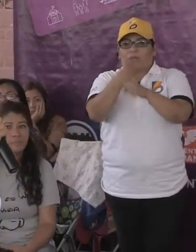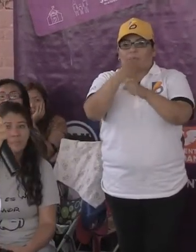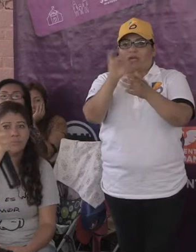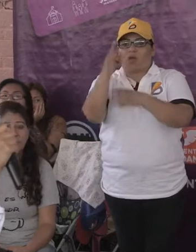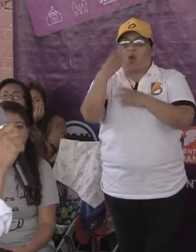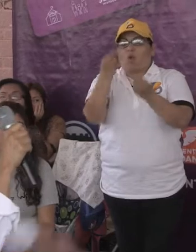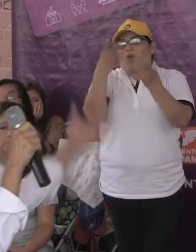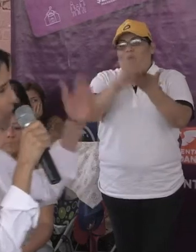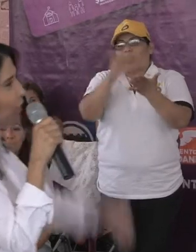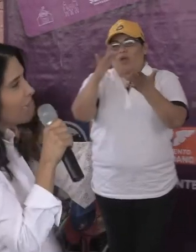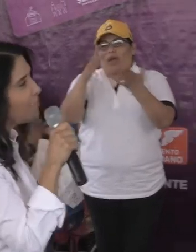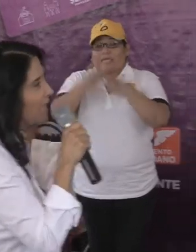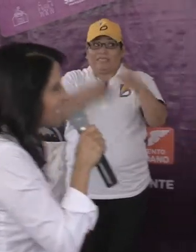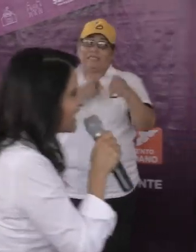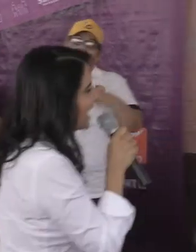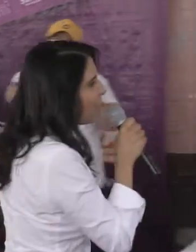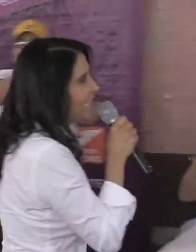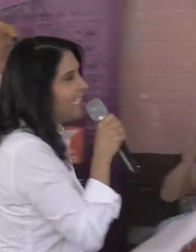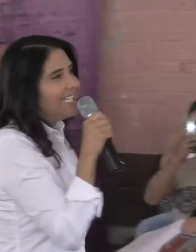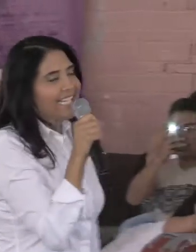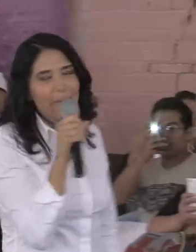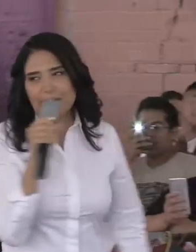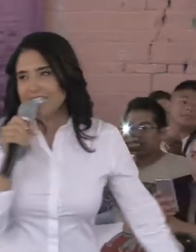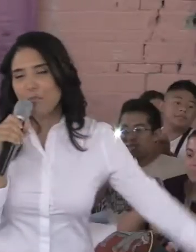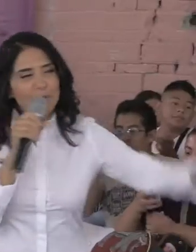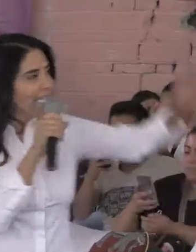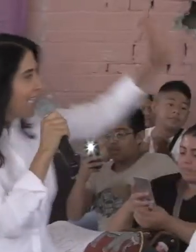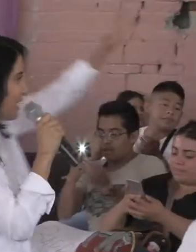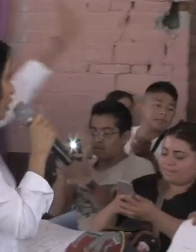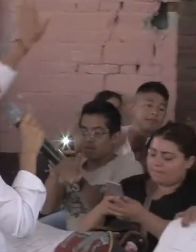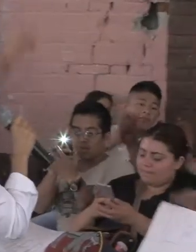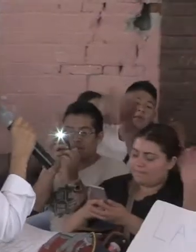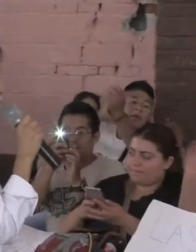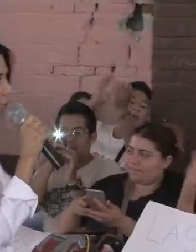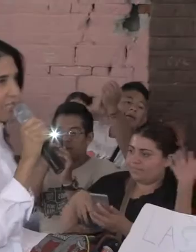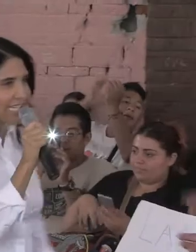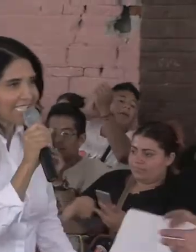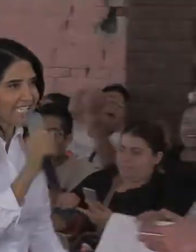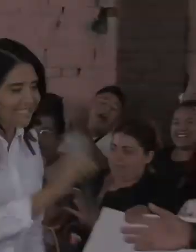1 de julio. Muchas gracias, me echo a correr, voy hasta Atlanta. Que la pasen muy bien y que Dios los bendiga.